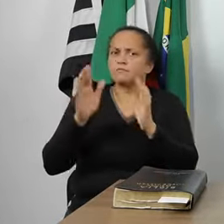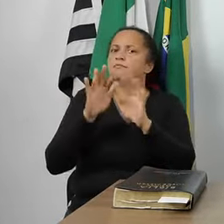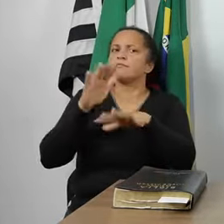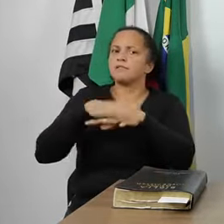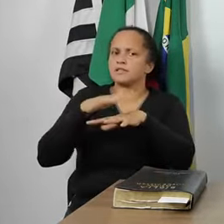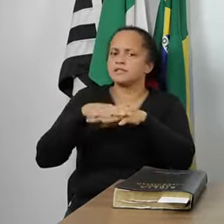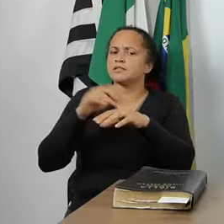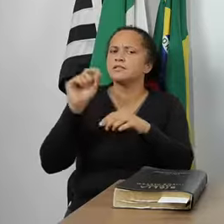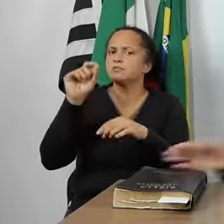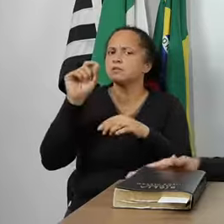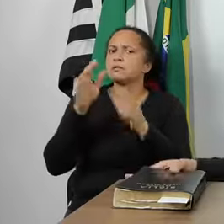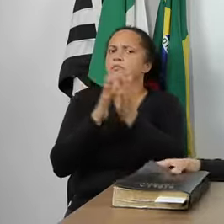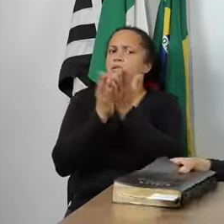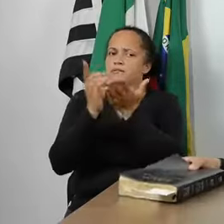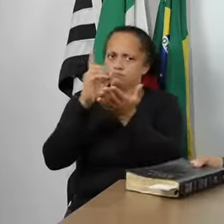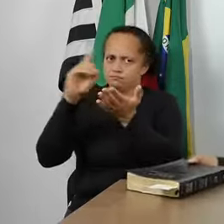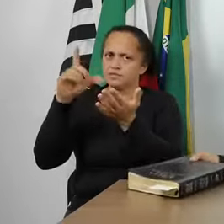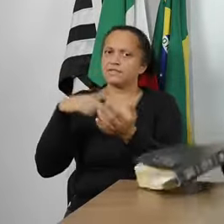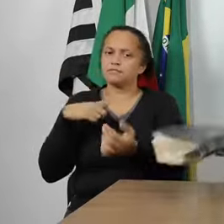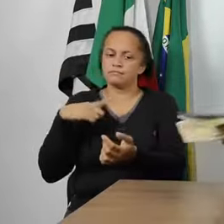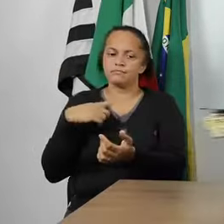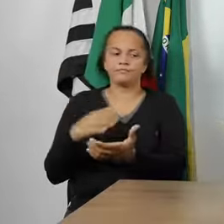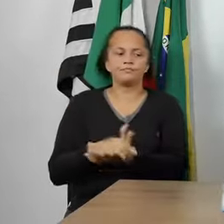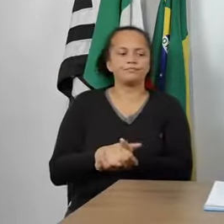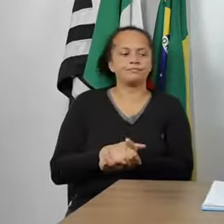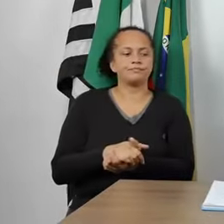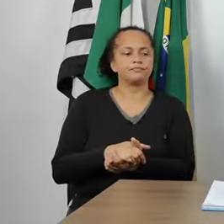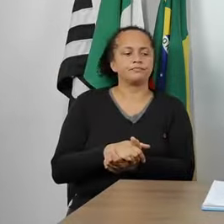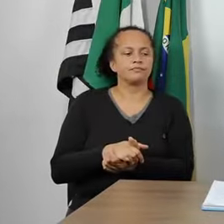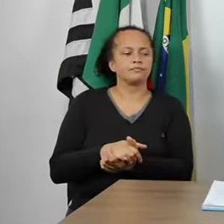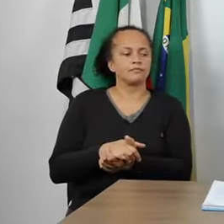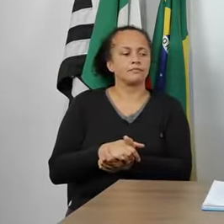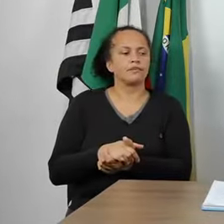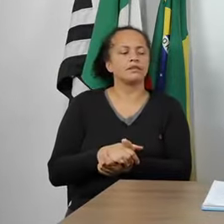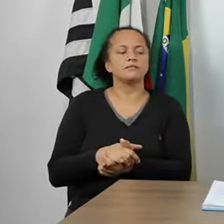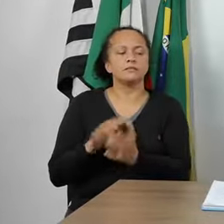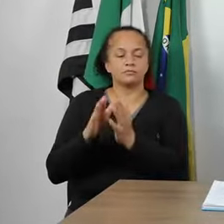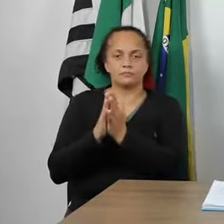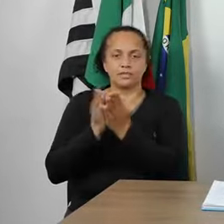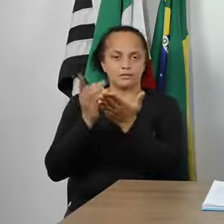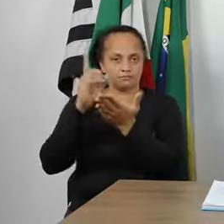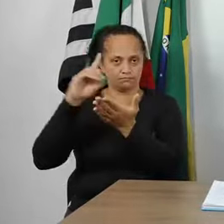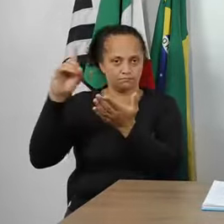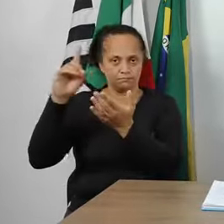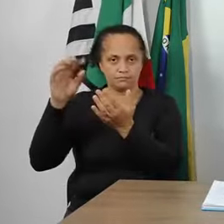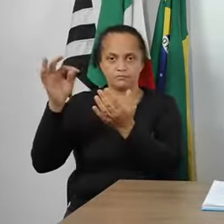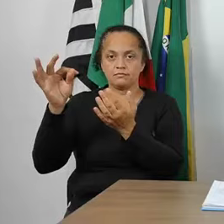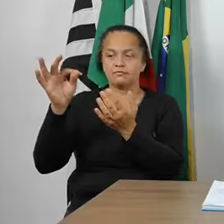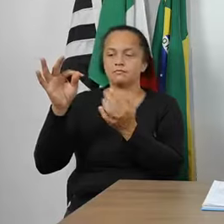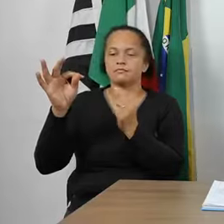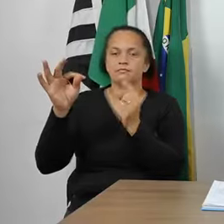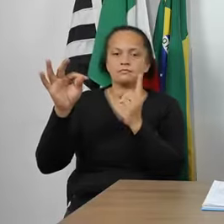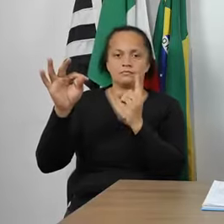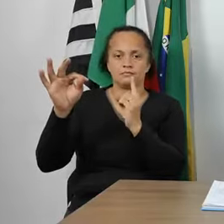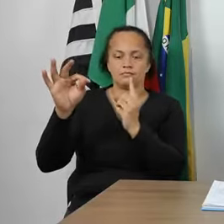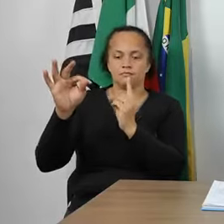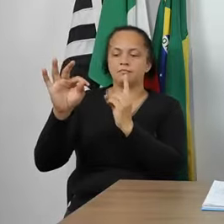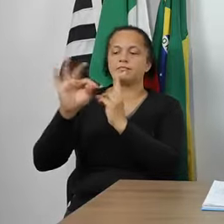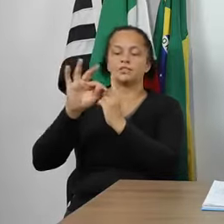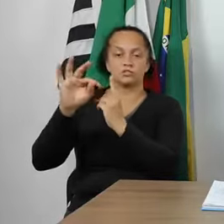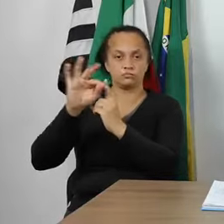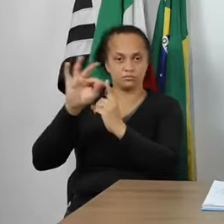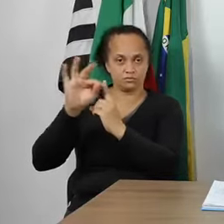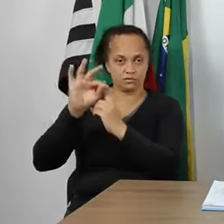Então, eu quero ler com vocês esse texto de 1 Timóteo, capítulo 2. Eu gosto desse texto que fala sobre